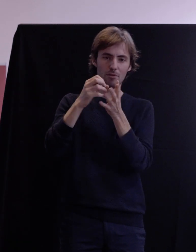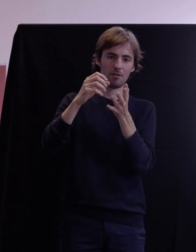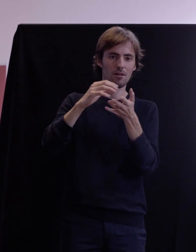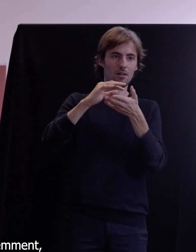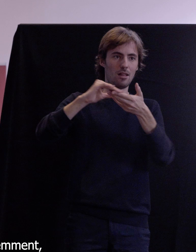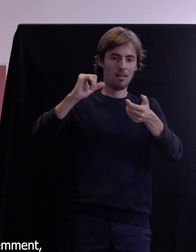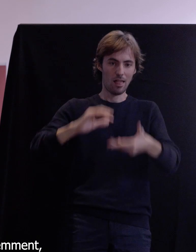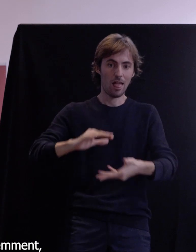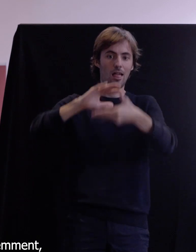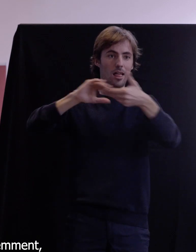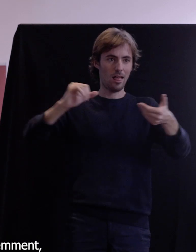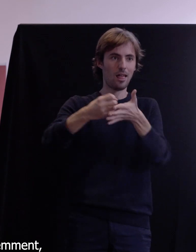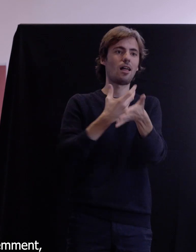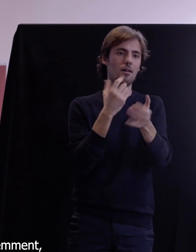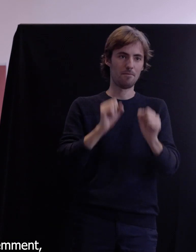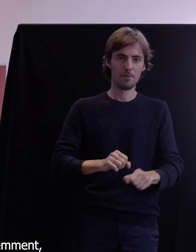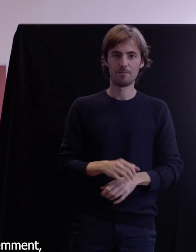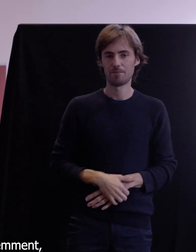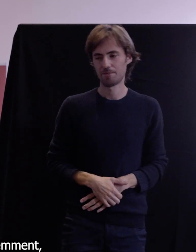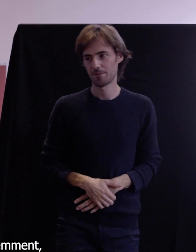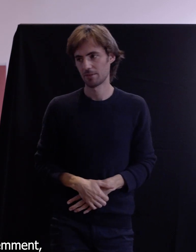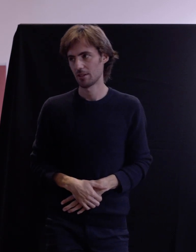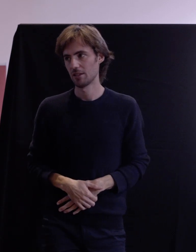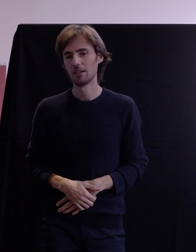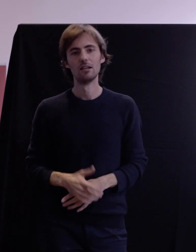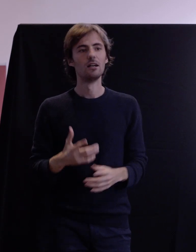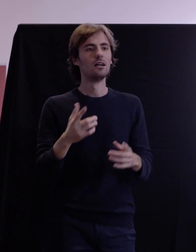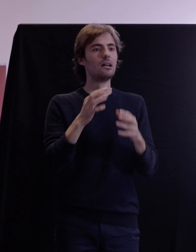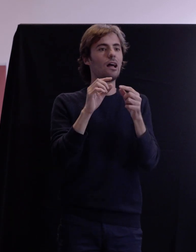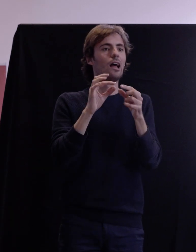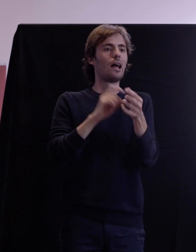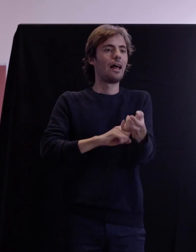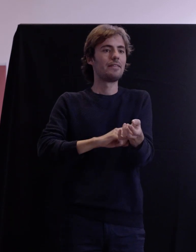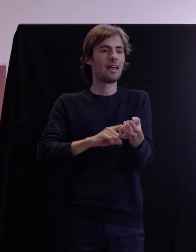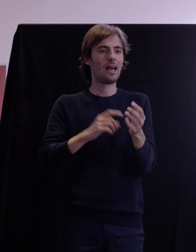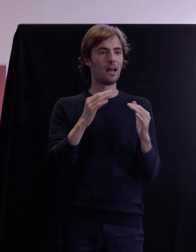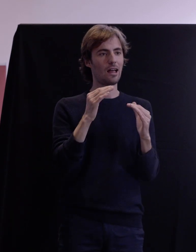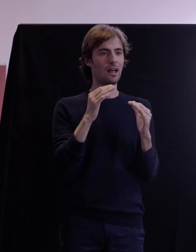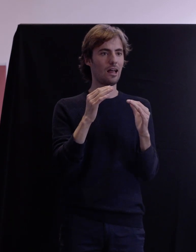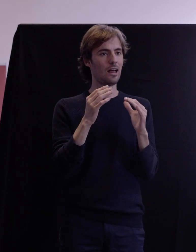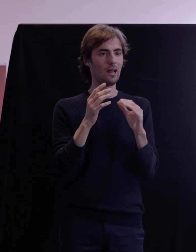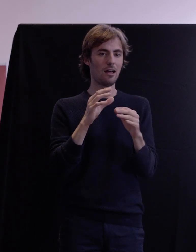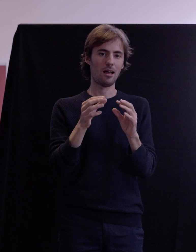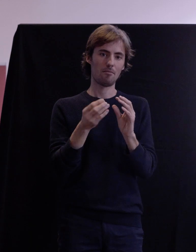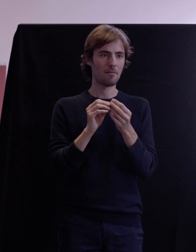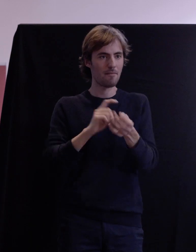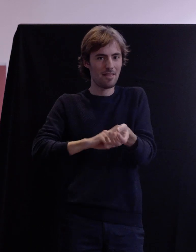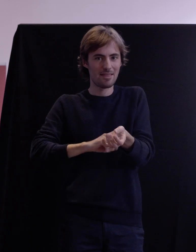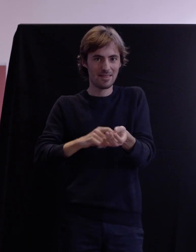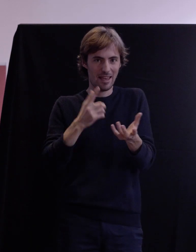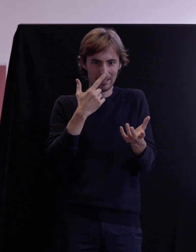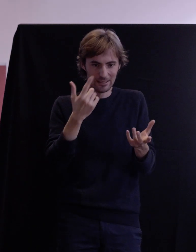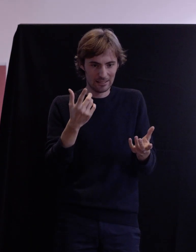l'information. Donc évidemment, quand on a une anomalie du nerf, on est un peu plus incertain du résultat que peut